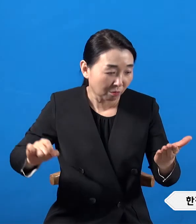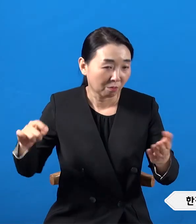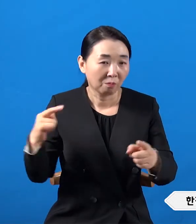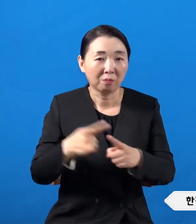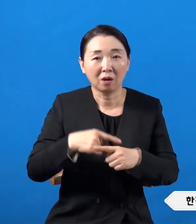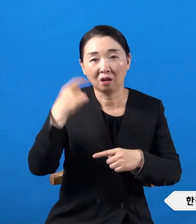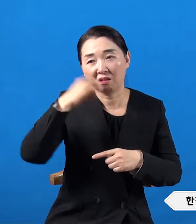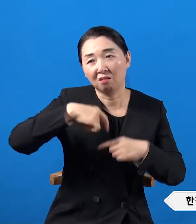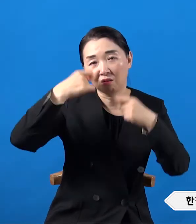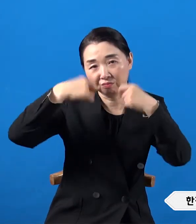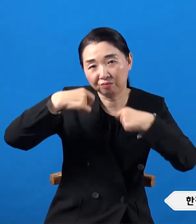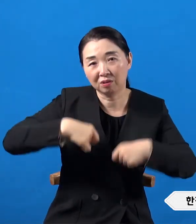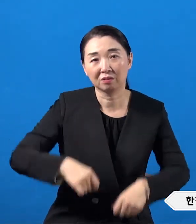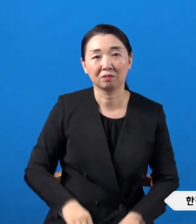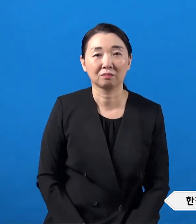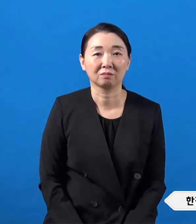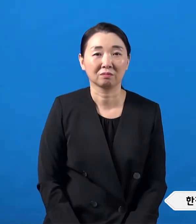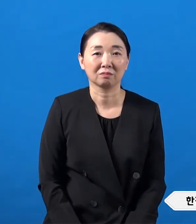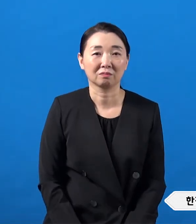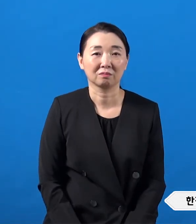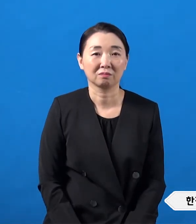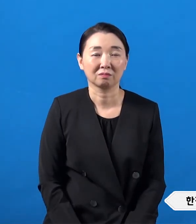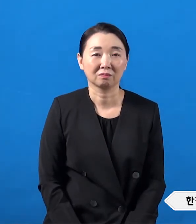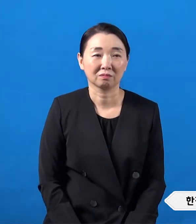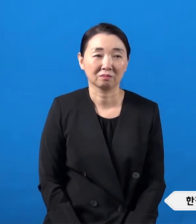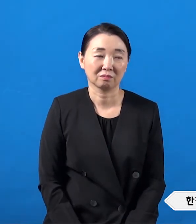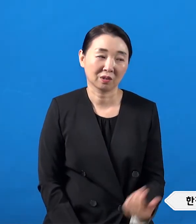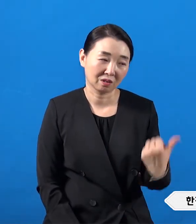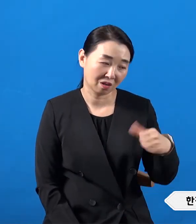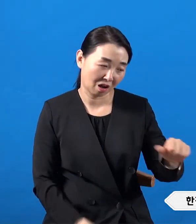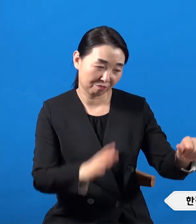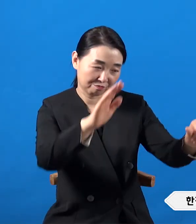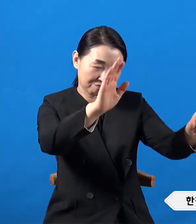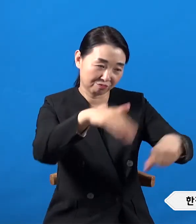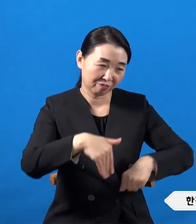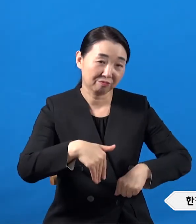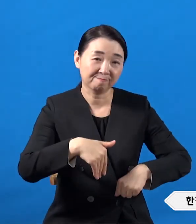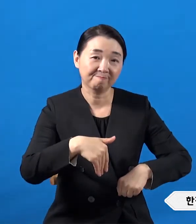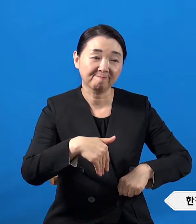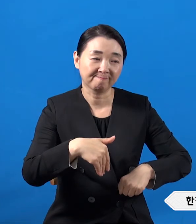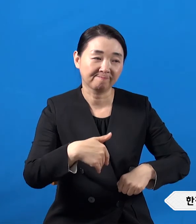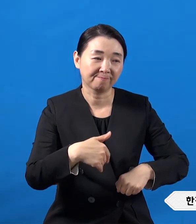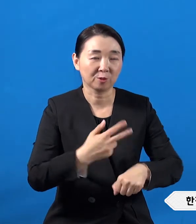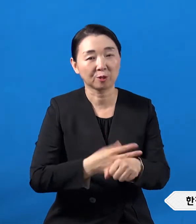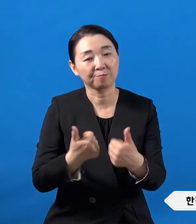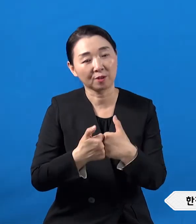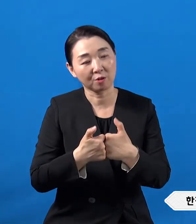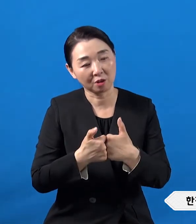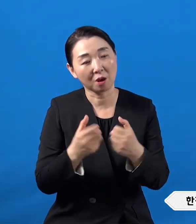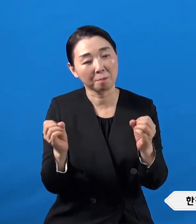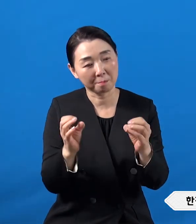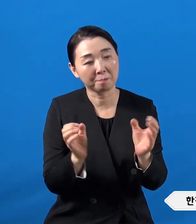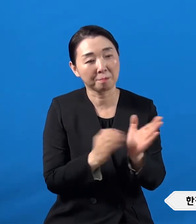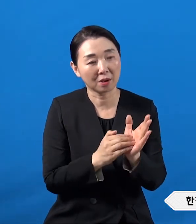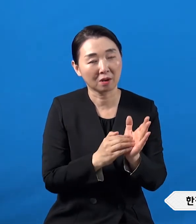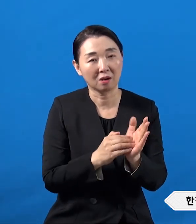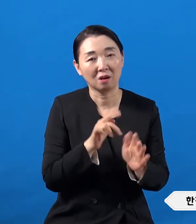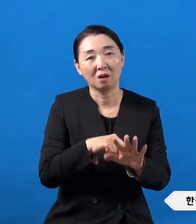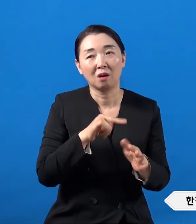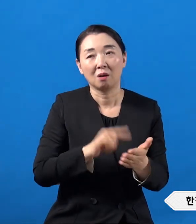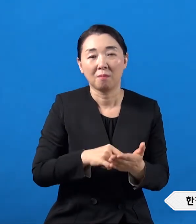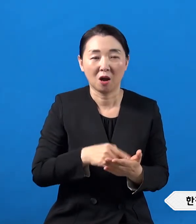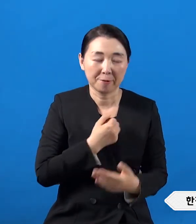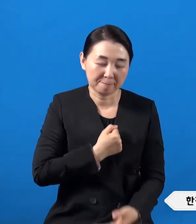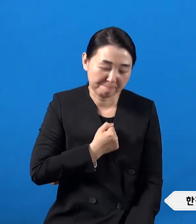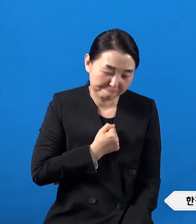하다가 그냥 울음을 터뜨린 것입니다. 아이를 불러서 선생님이 얘기를 나누는데 마음속에